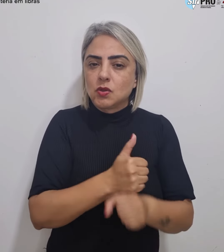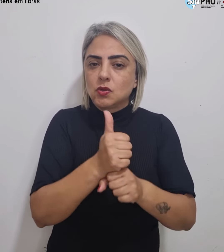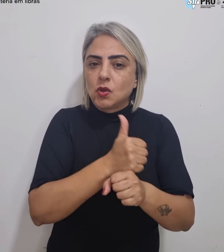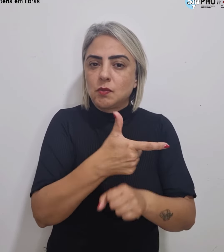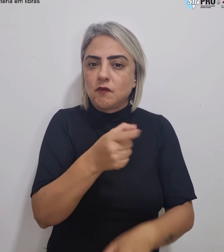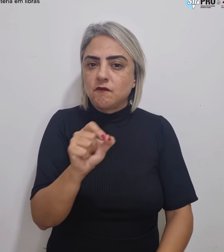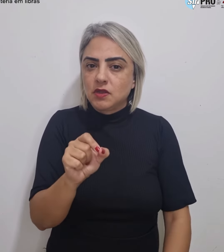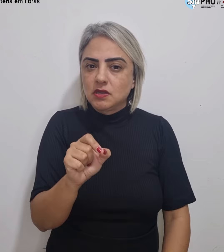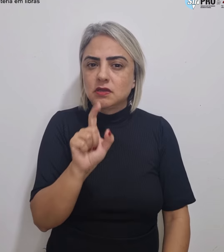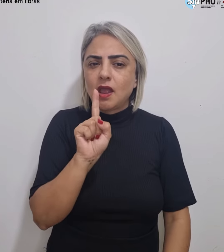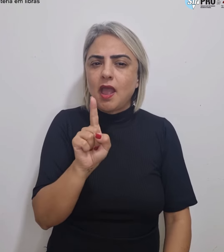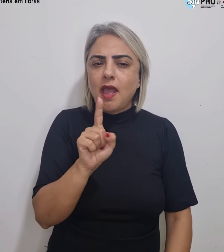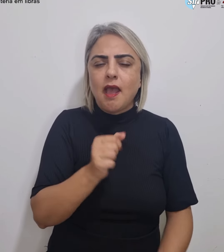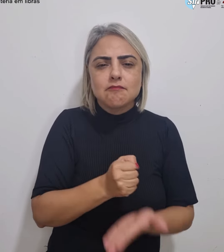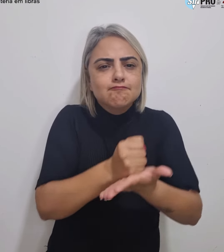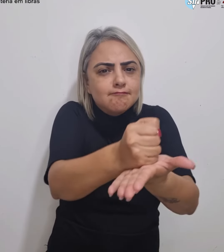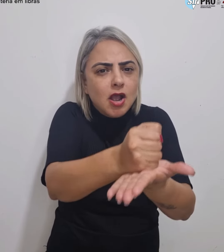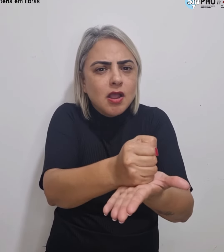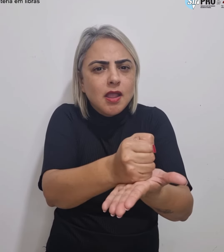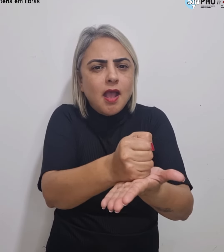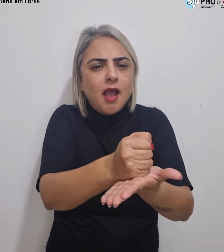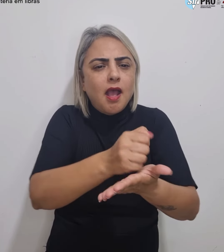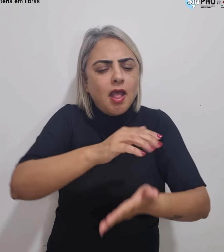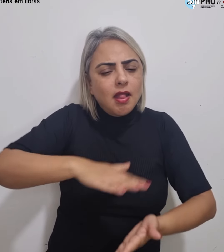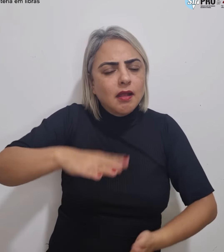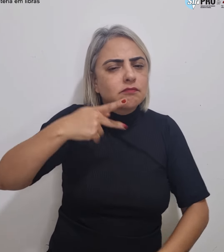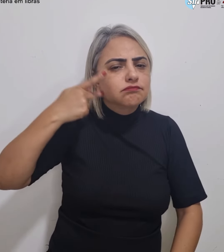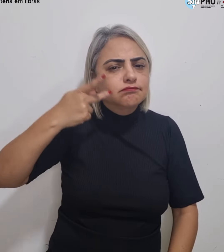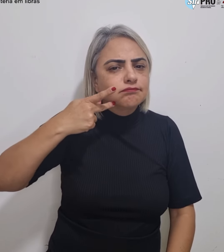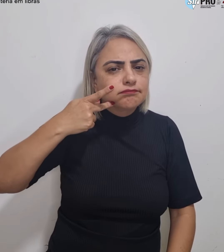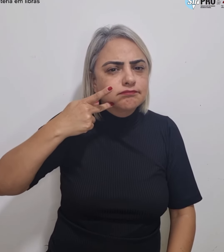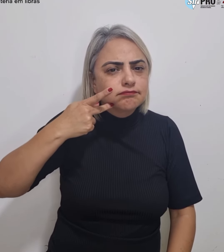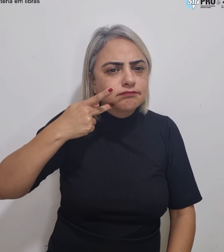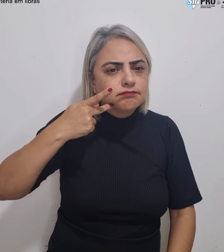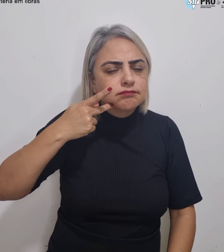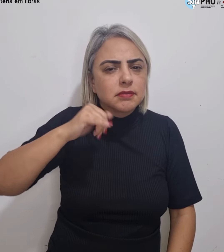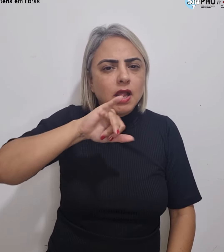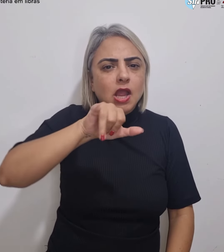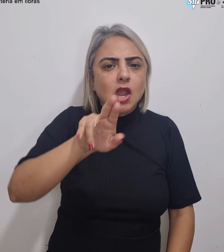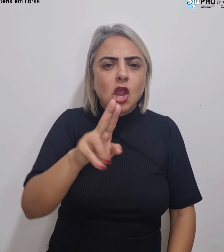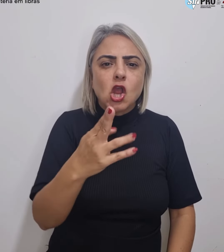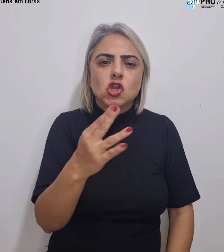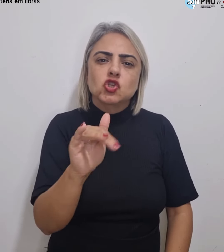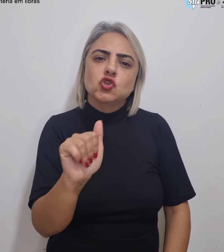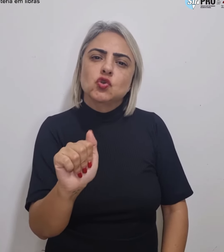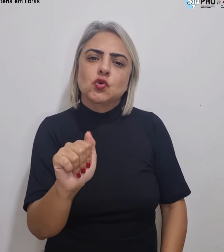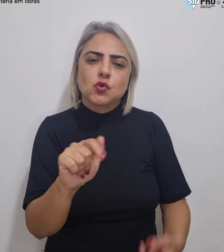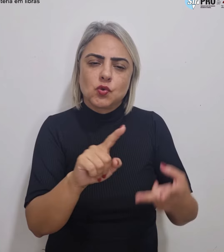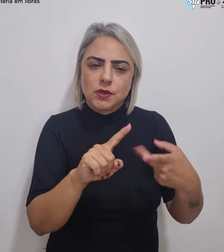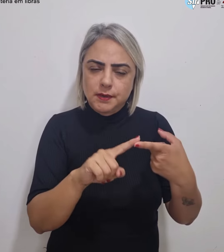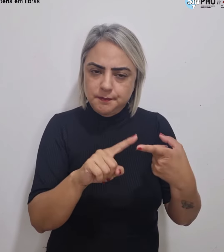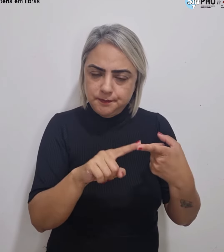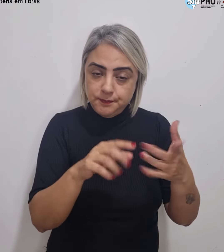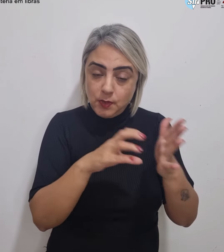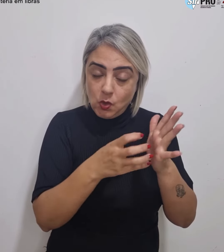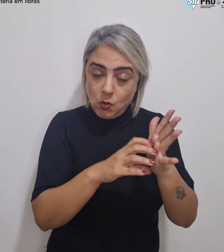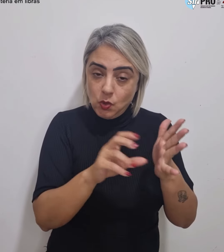é apoiado pelos seguintes parlamentares. Júlia Lucie, União Brasil, Haciel